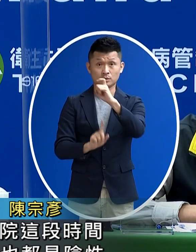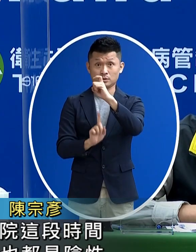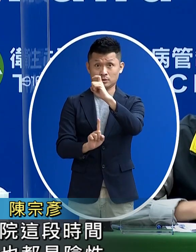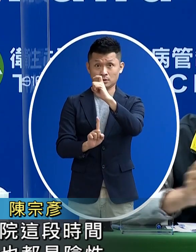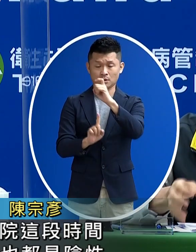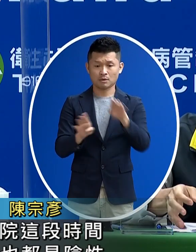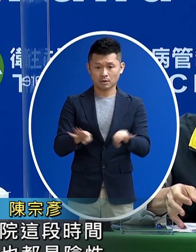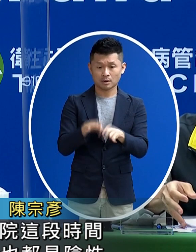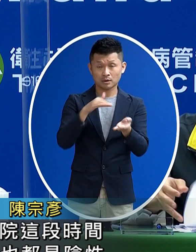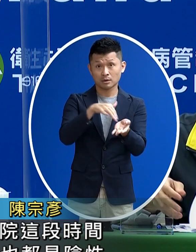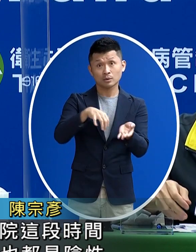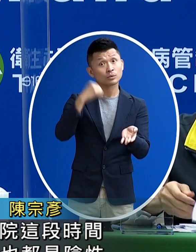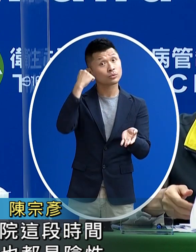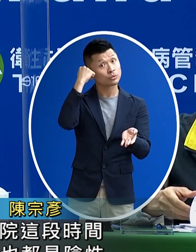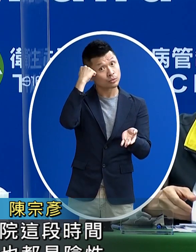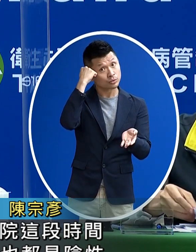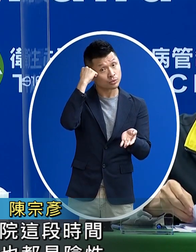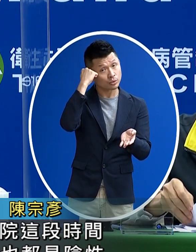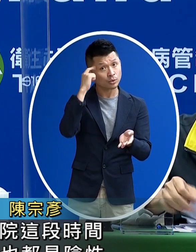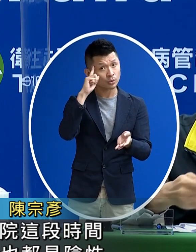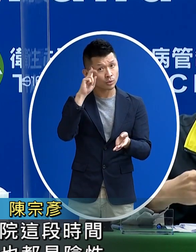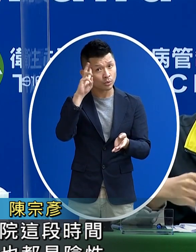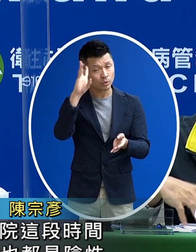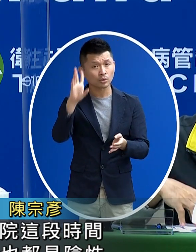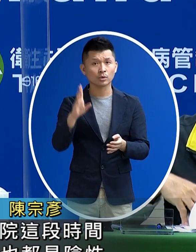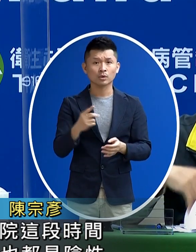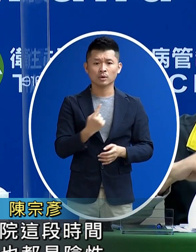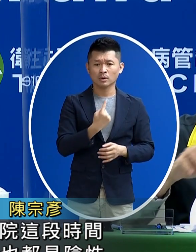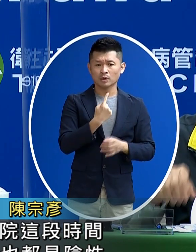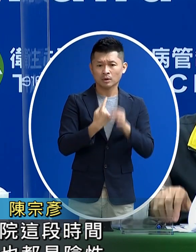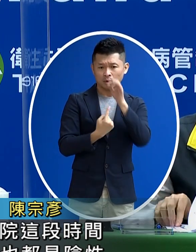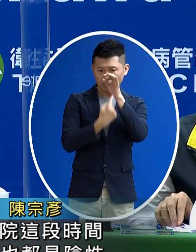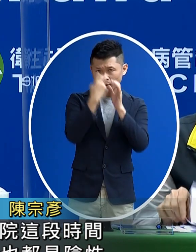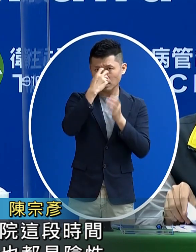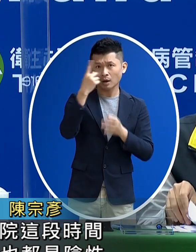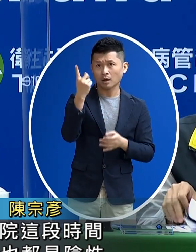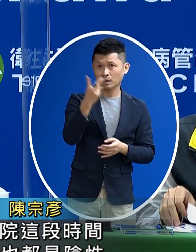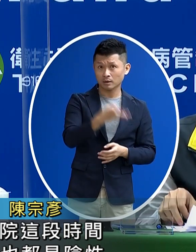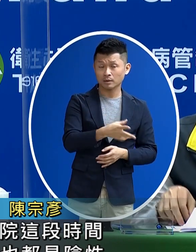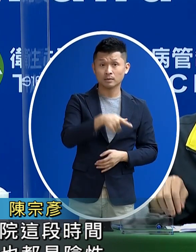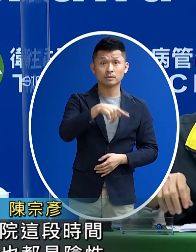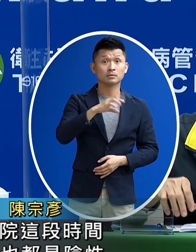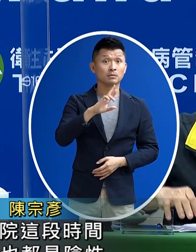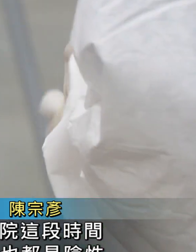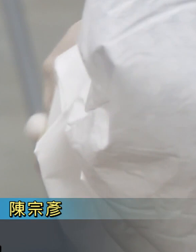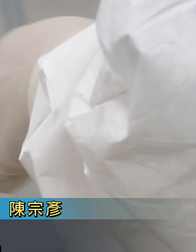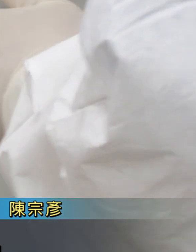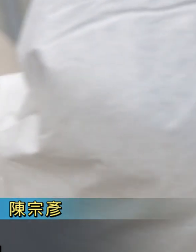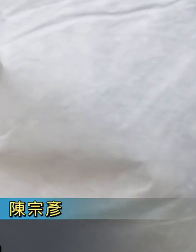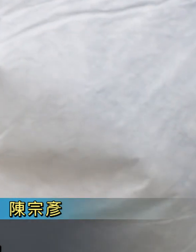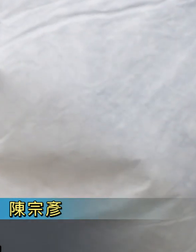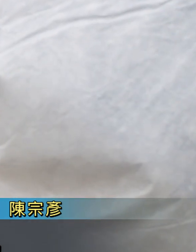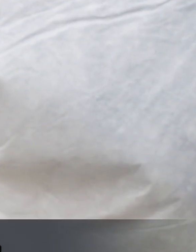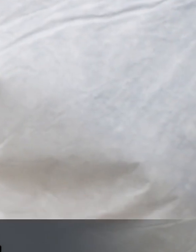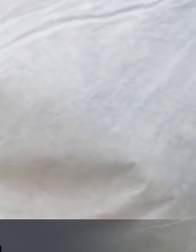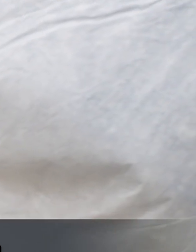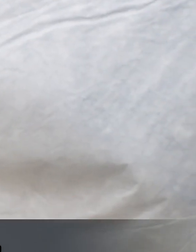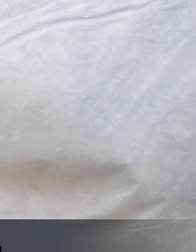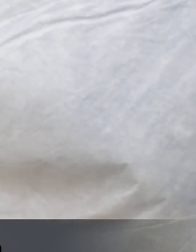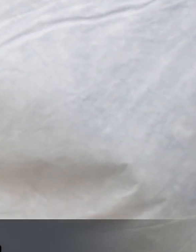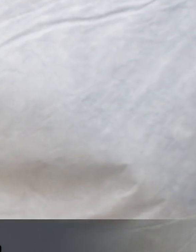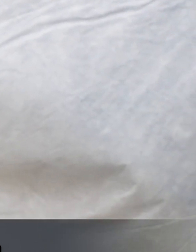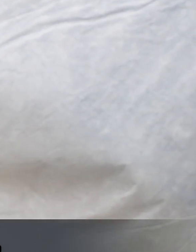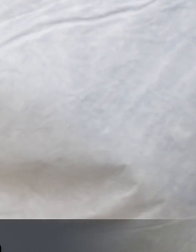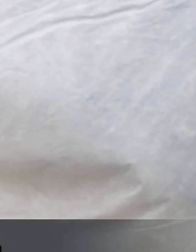始住院的这段时间，也有做过多次的采血。那 PCR 检测也都是阴性。 而在疫苗接种部分，新